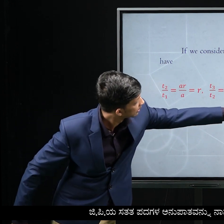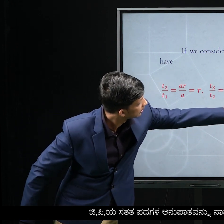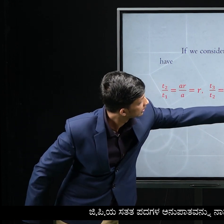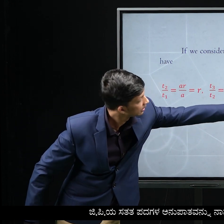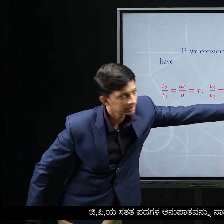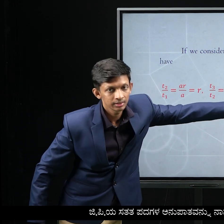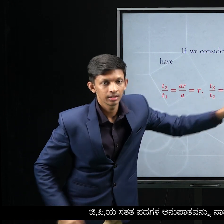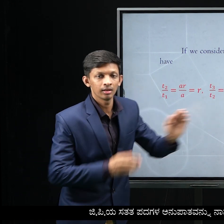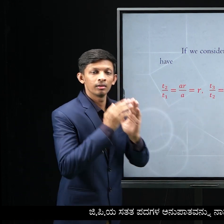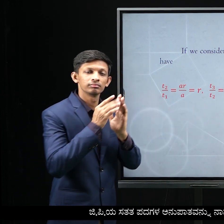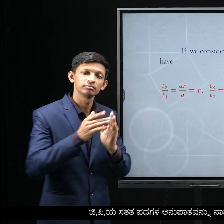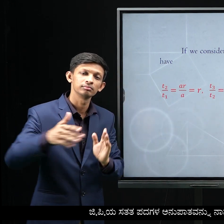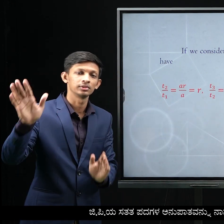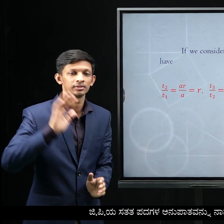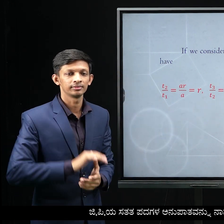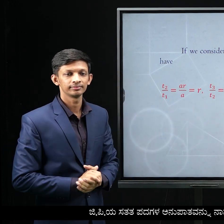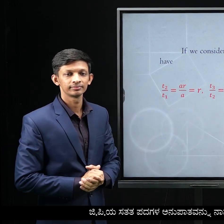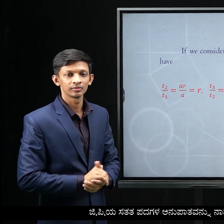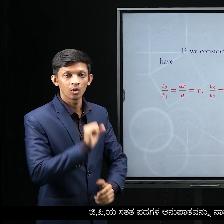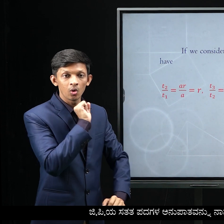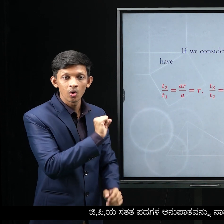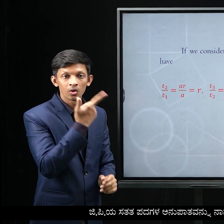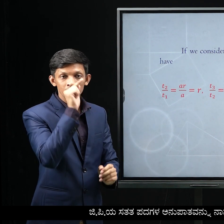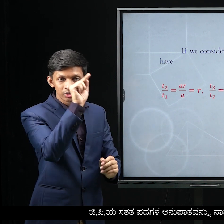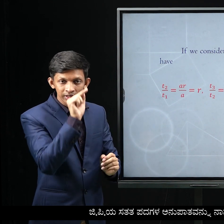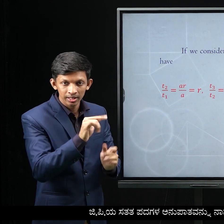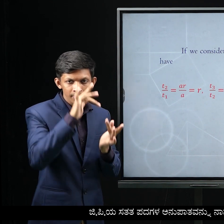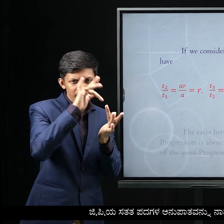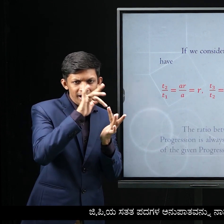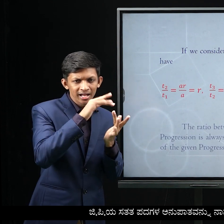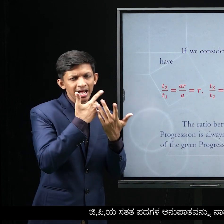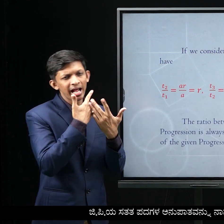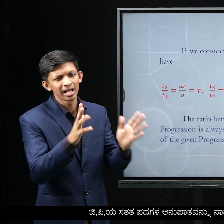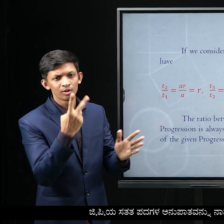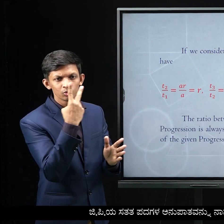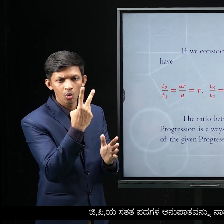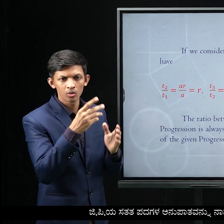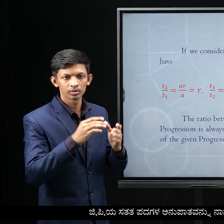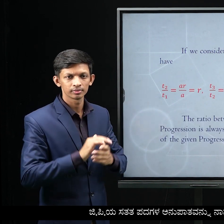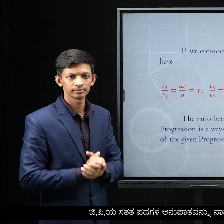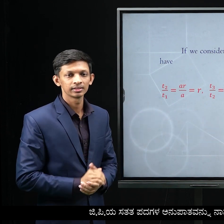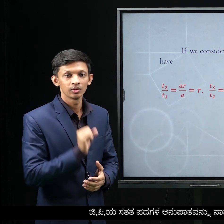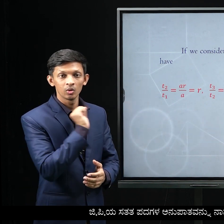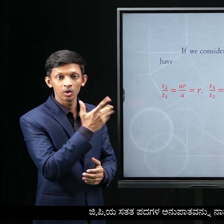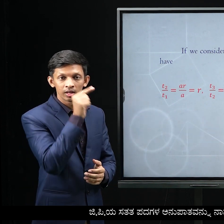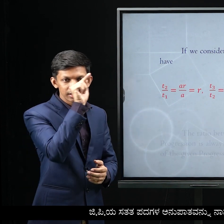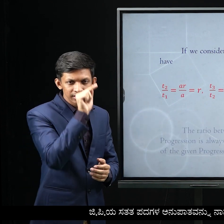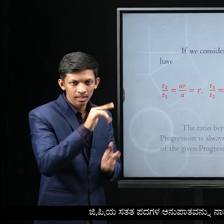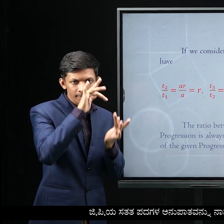AR ಸ್ಕ್ವಯರ್ by AR R. T4 by T3 AR ಪವರ್ 3 by AR